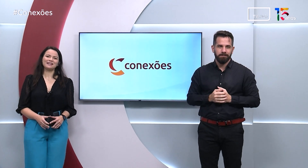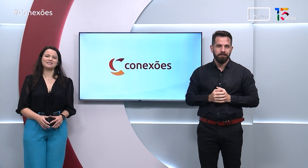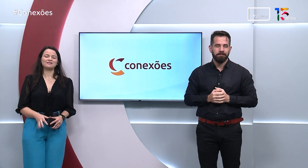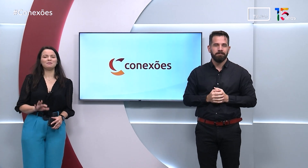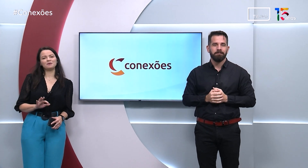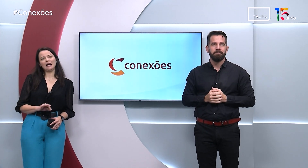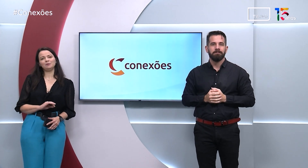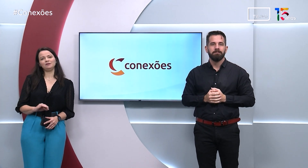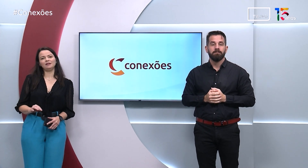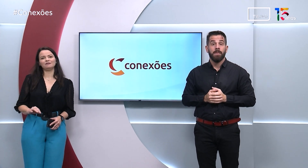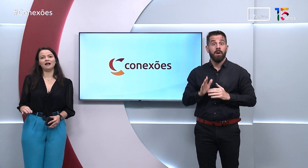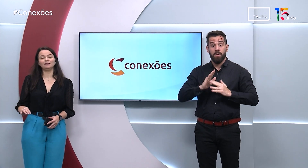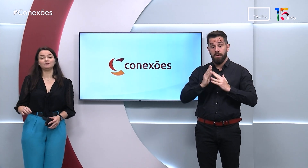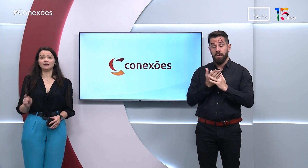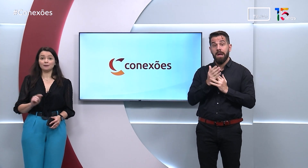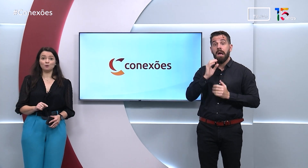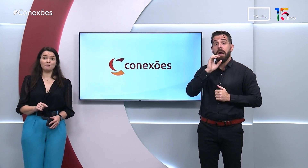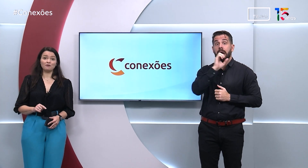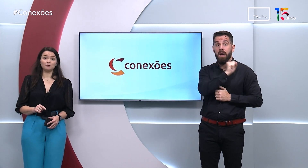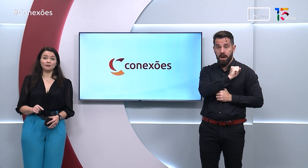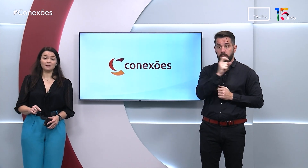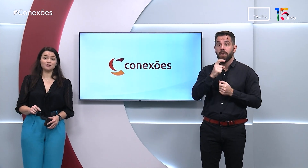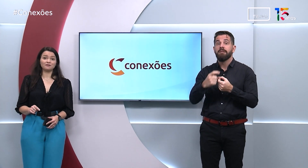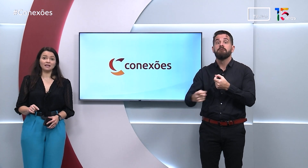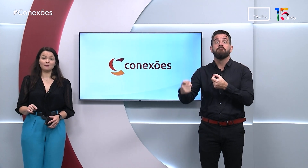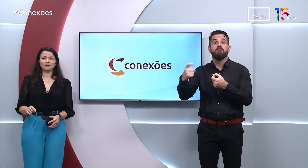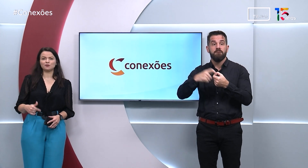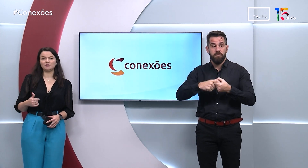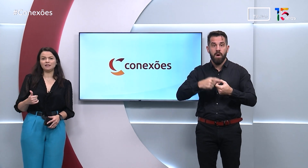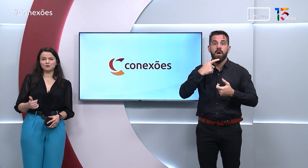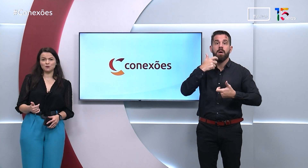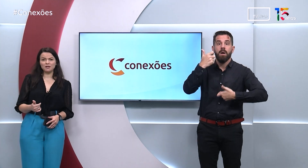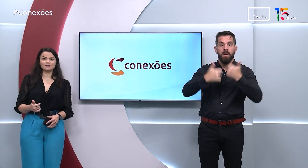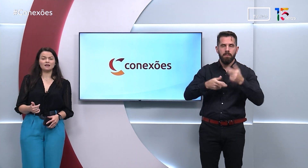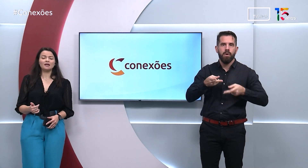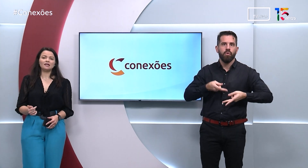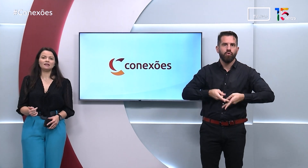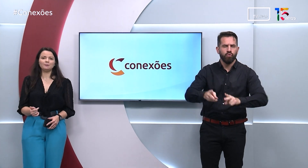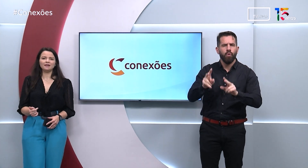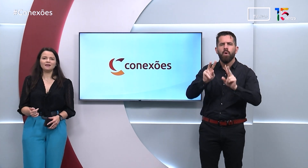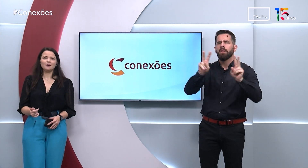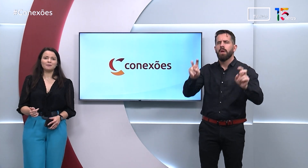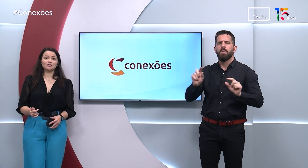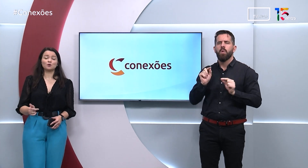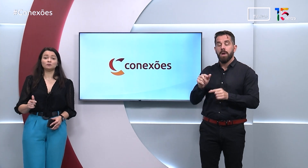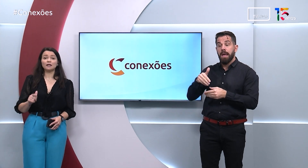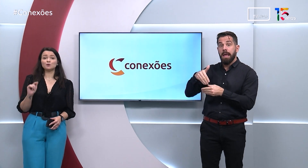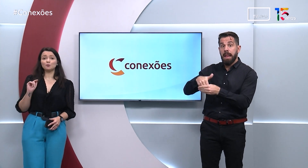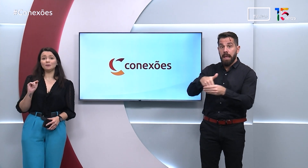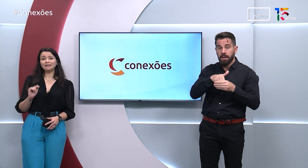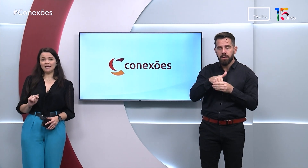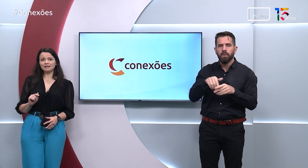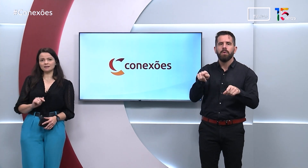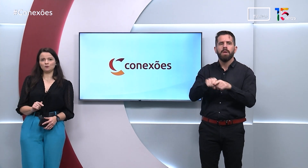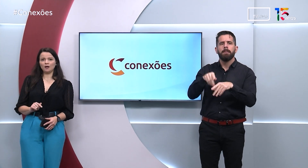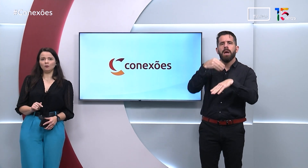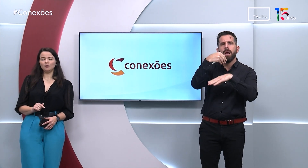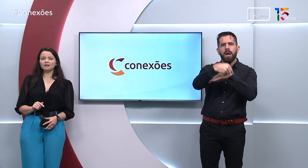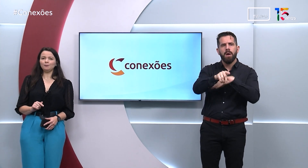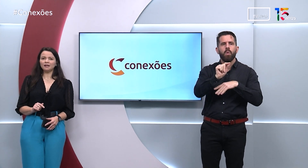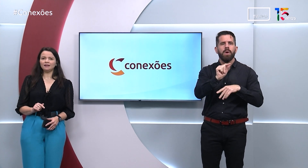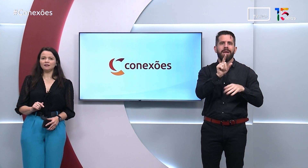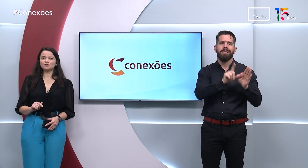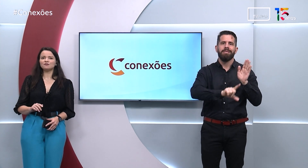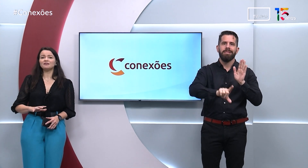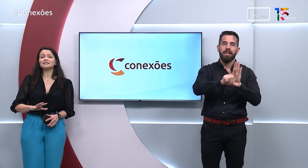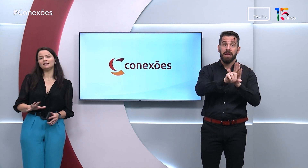Bom, e agora a gente vai para um rápido intervalo, daqui a pouco volta para te falar mais sobre eleições e também para te contar sobre uma lei estadual